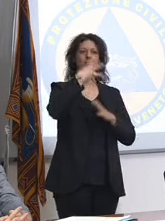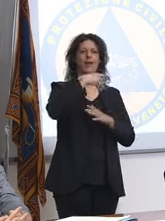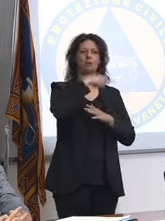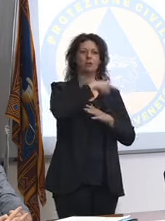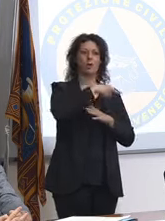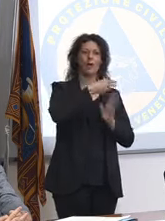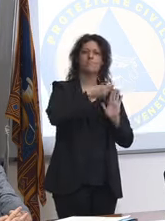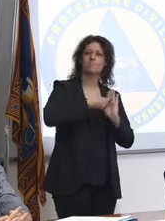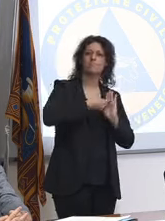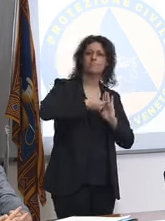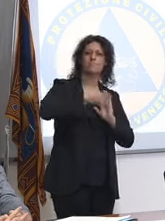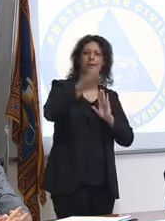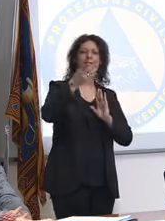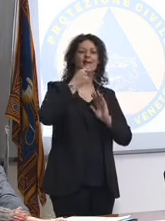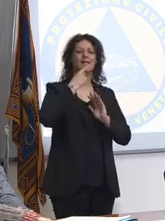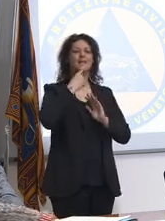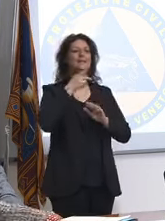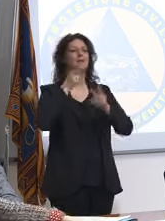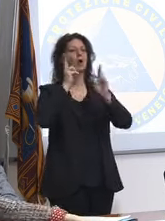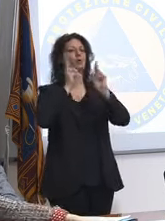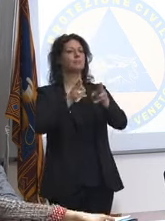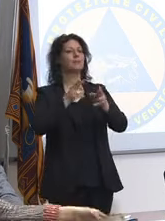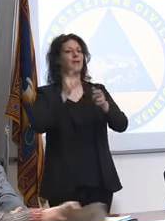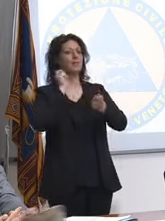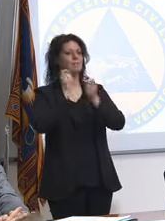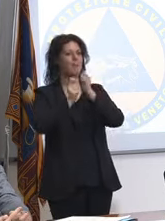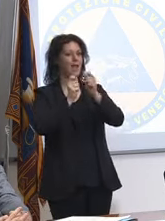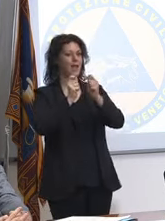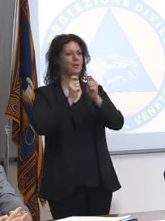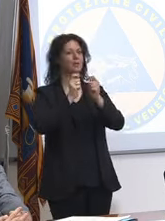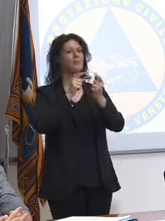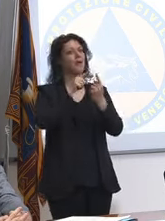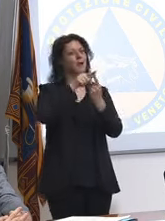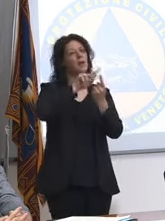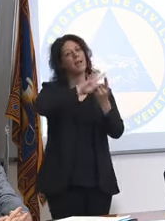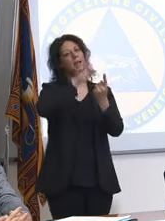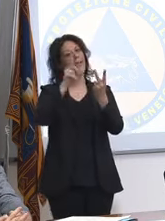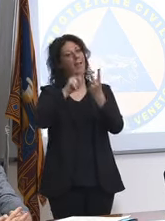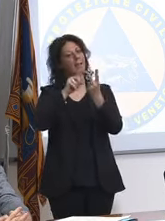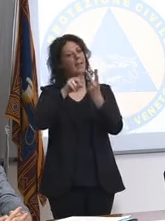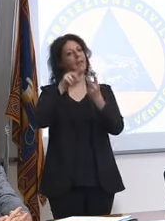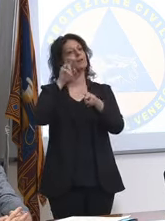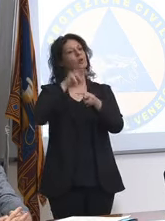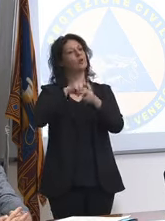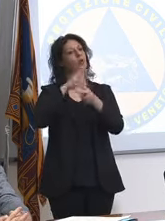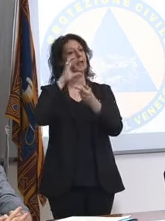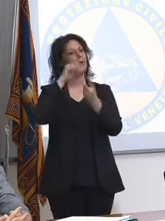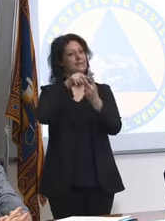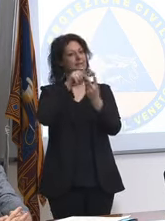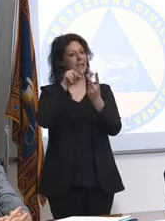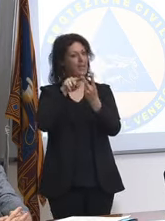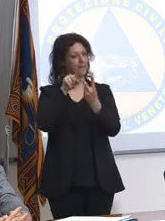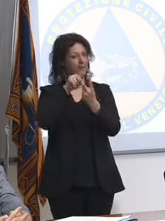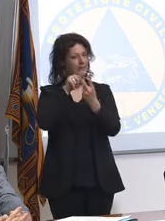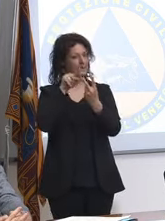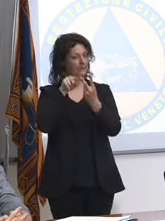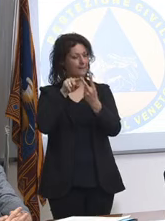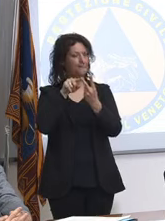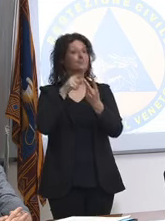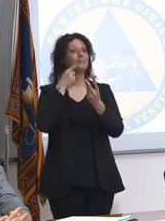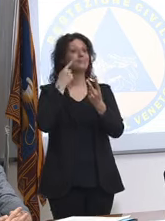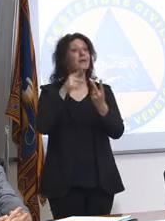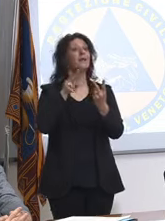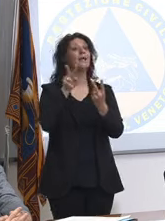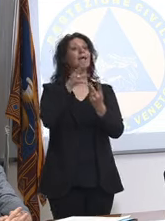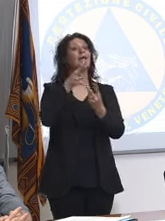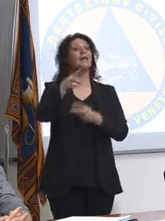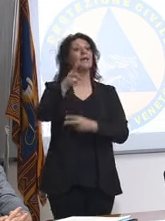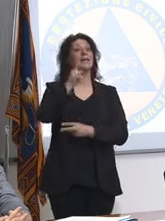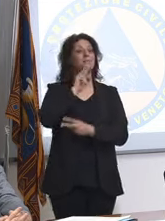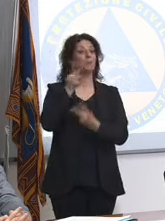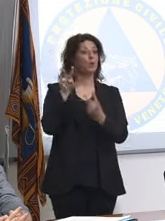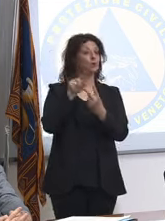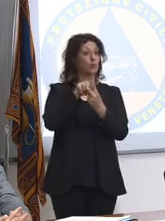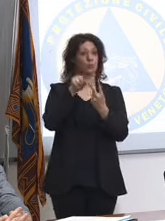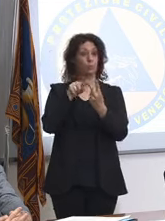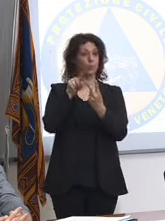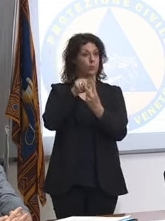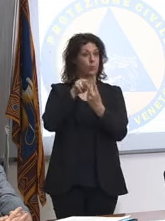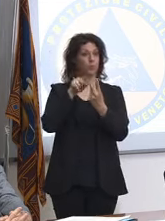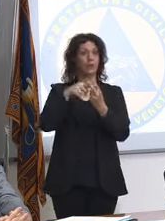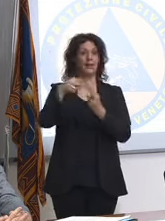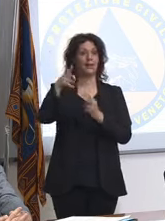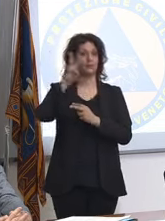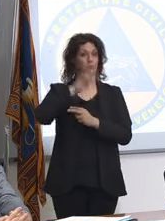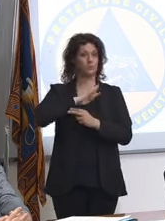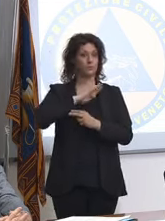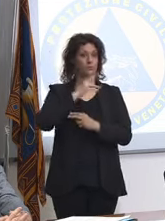risponde dell'azienda ospedaliera, e al dottor Crisanti. E la risposta è stata del direttore generale e del